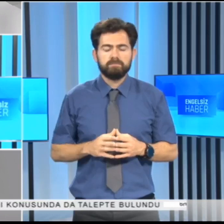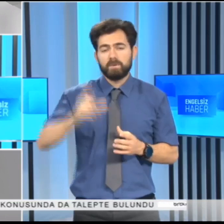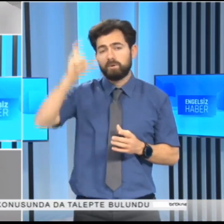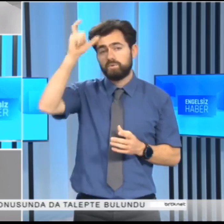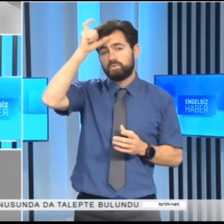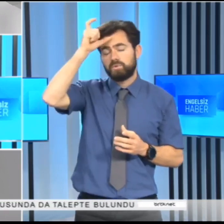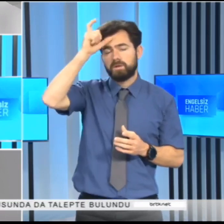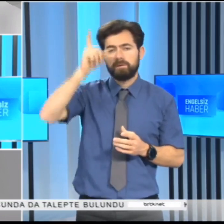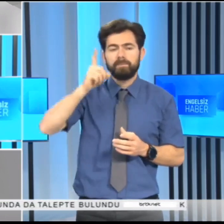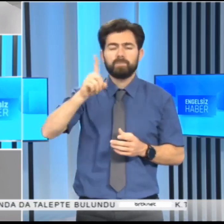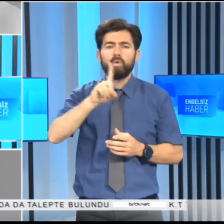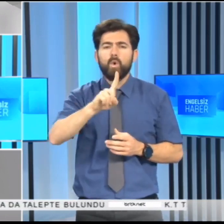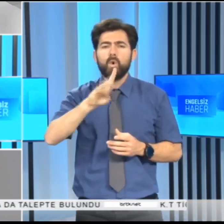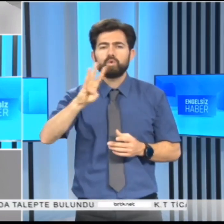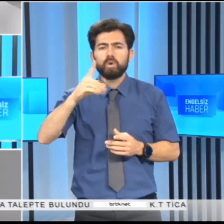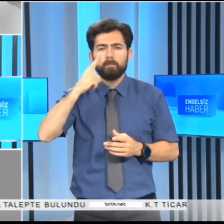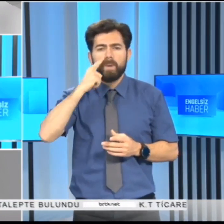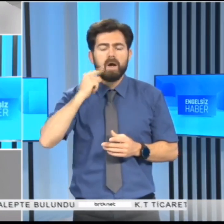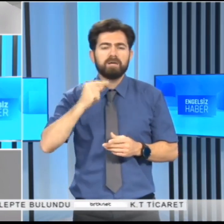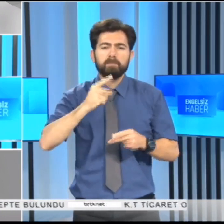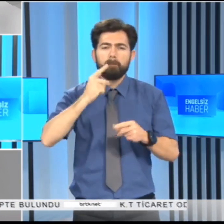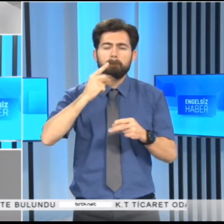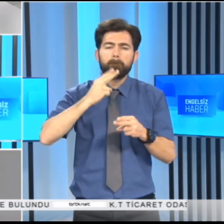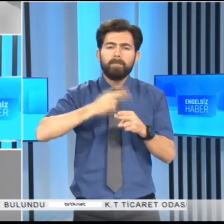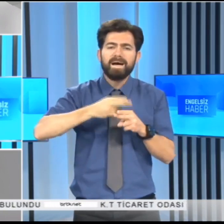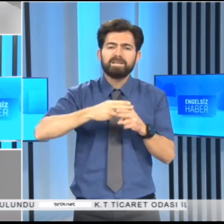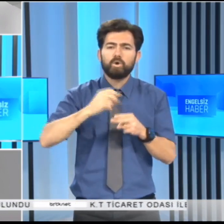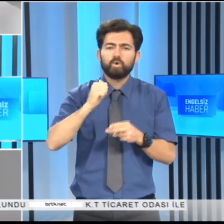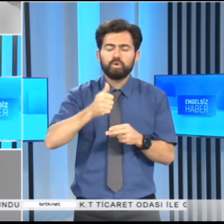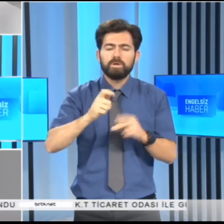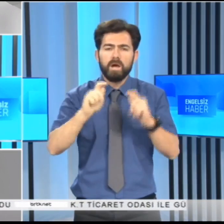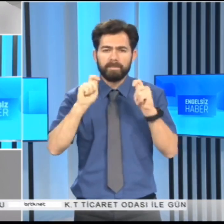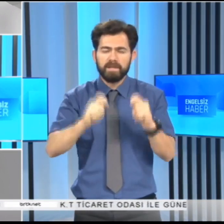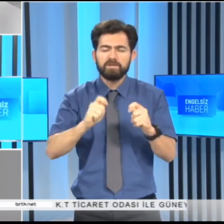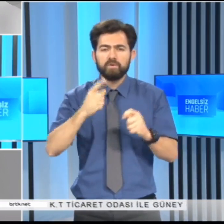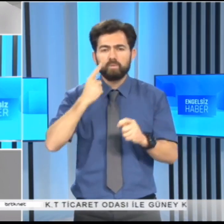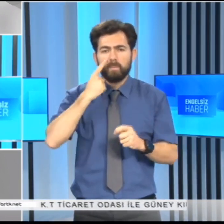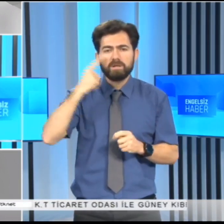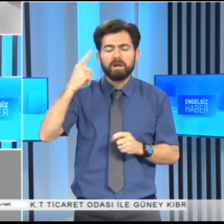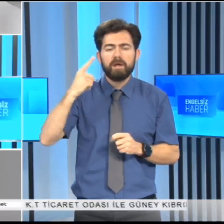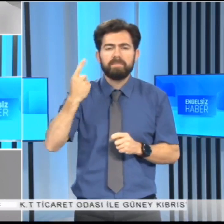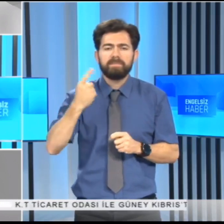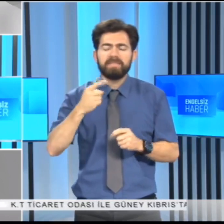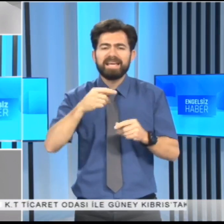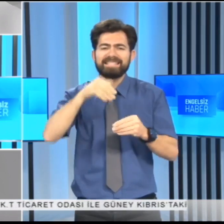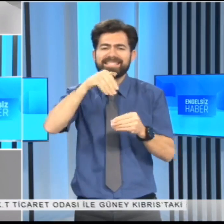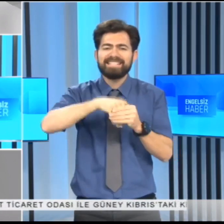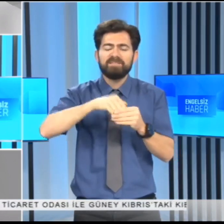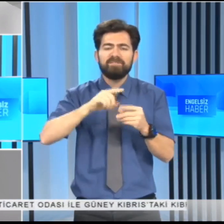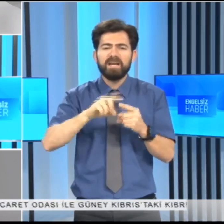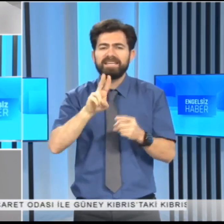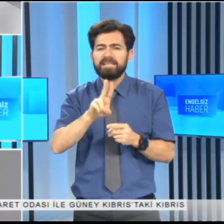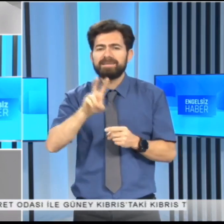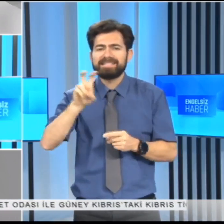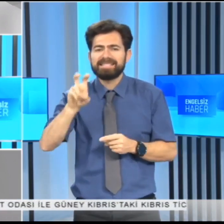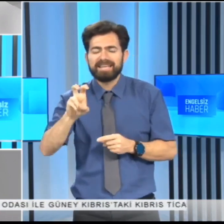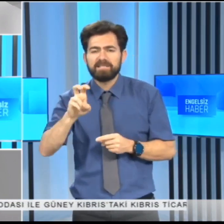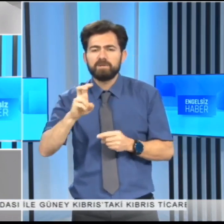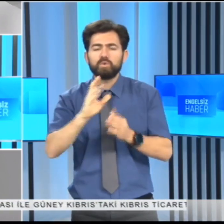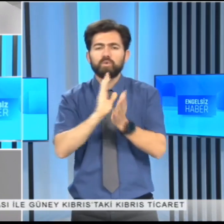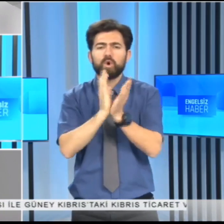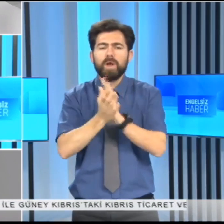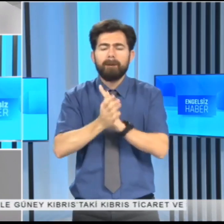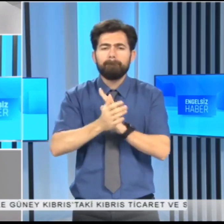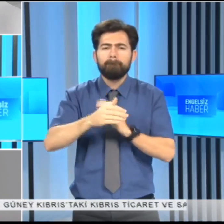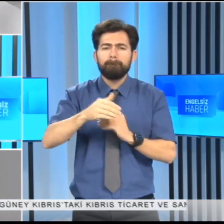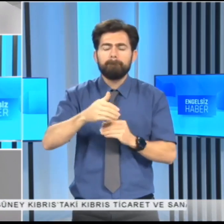Türkiye'de 14 Mayıs Pazar günü yapılacak Cumhurbaşkanı seçimi ve 28. dönem